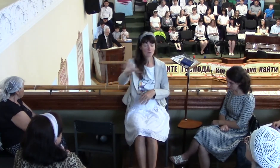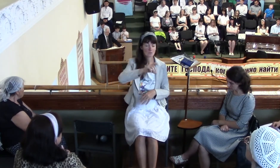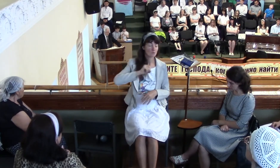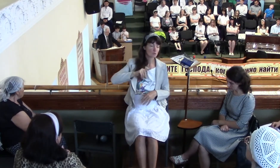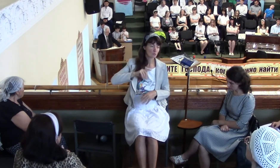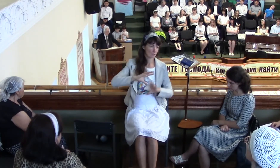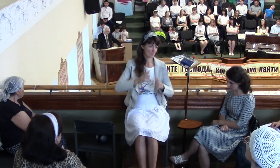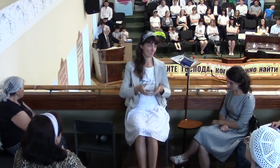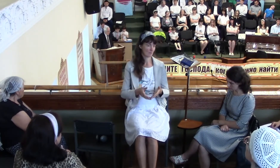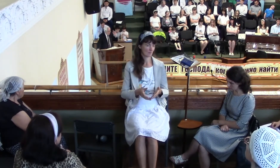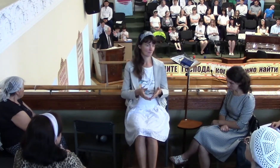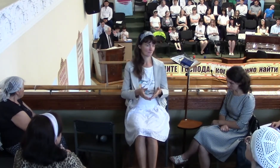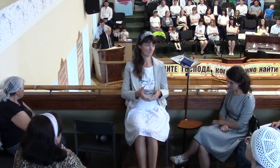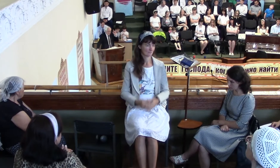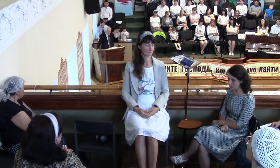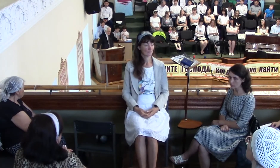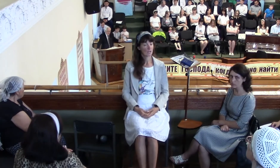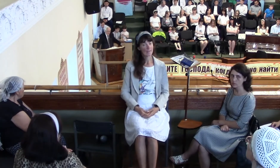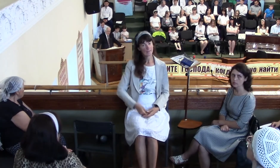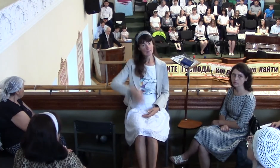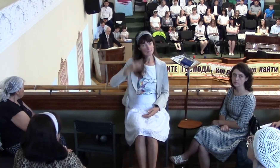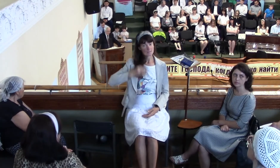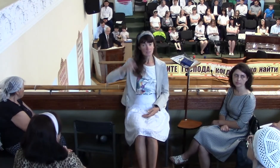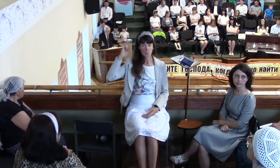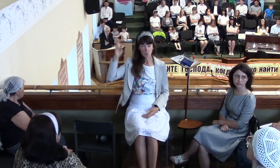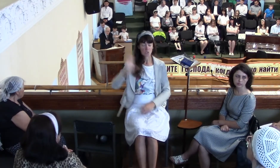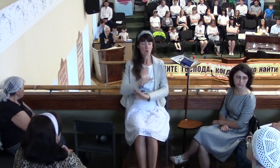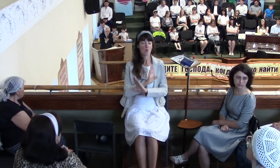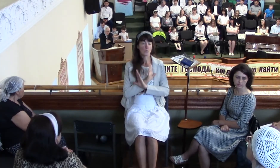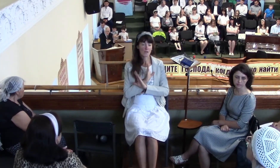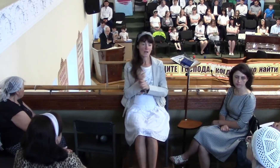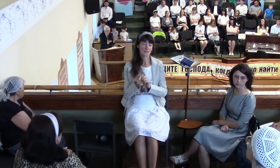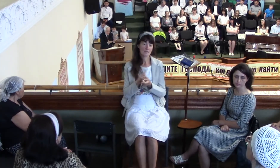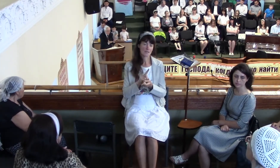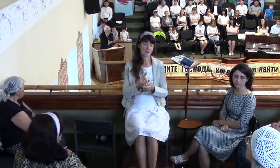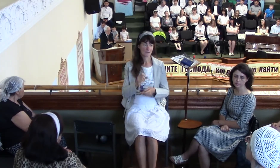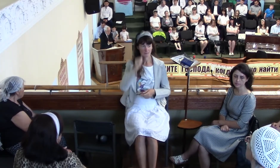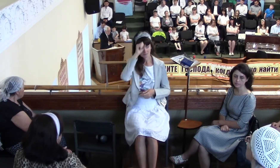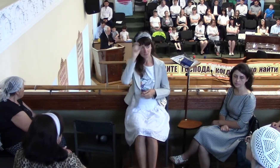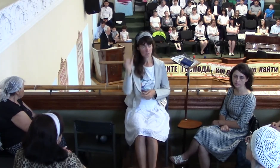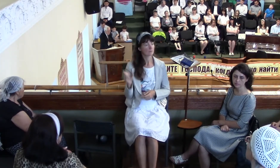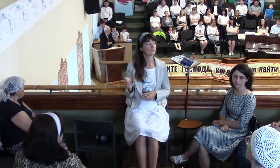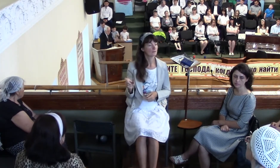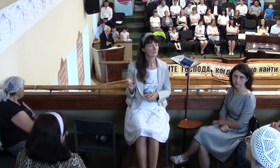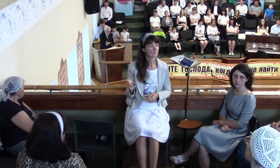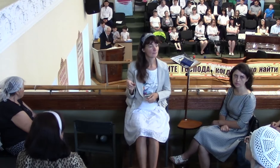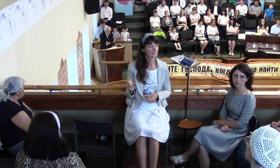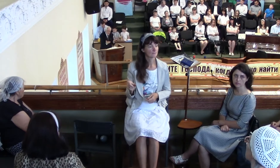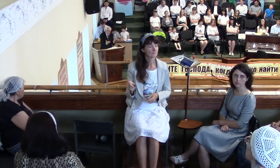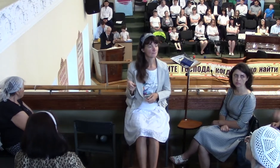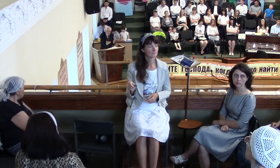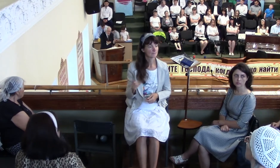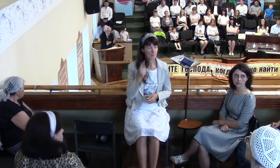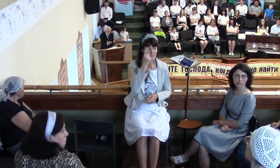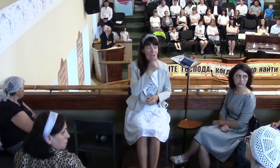дорого. Потому Сын Божий умирал за грешников. Потому кровь была пролита на кресте. Потому